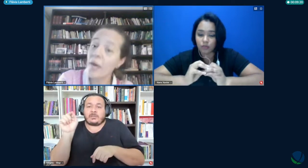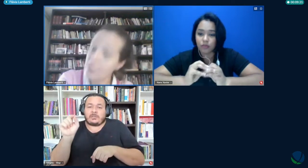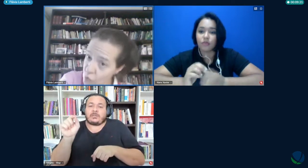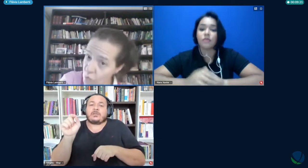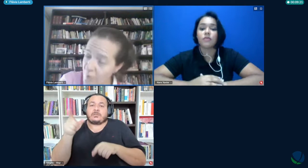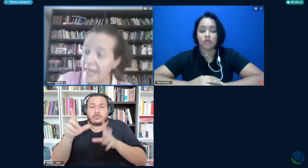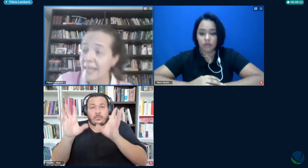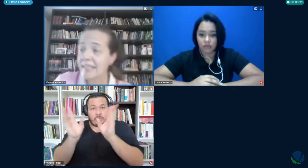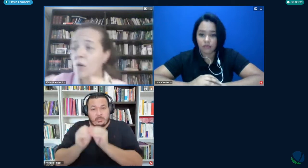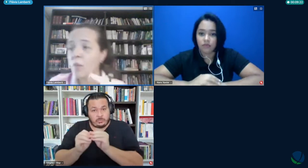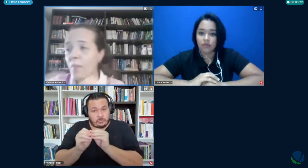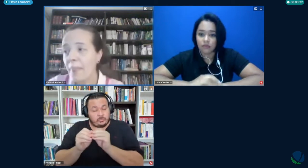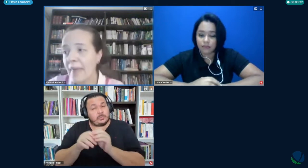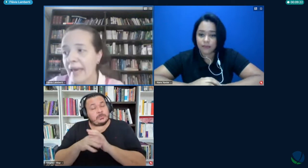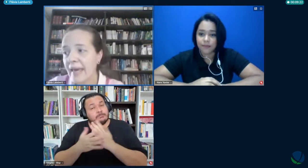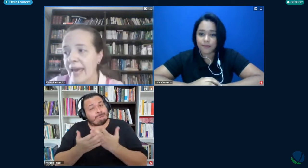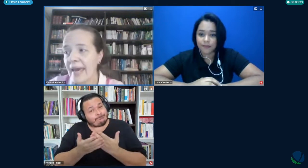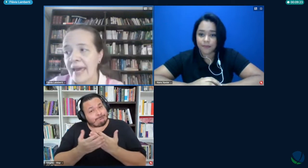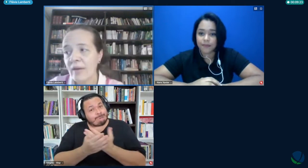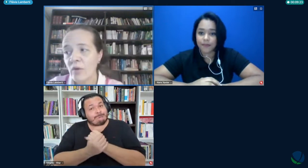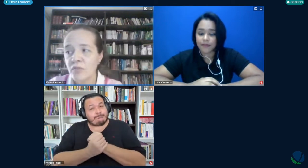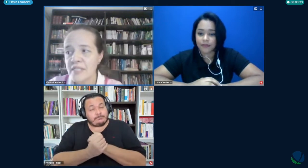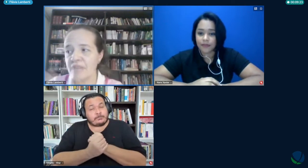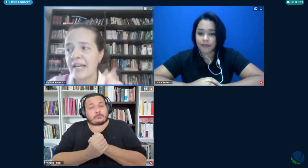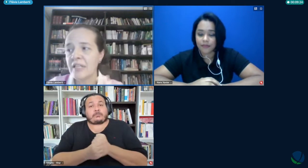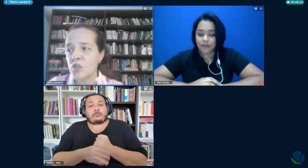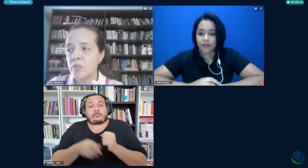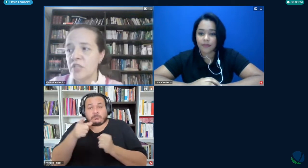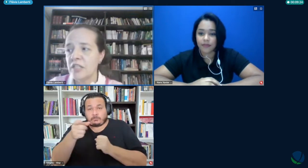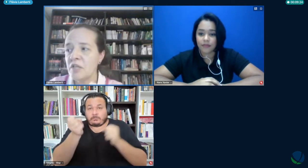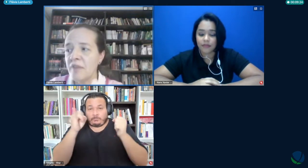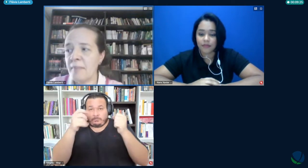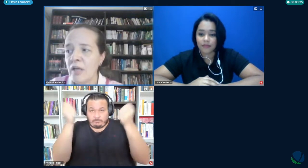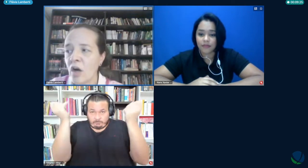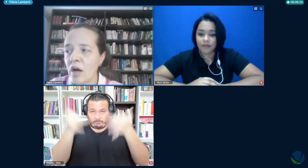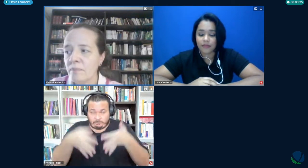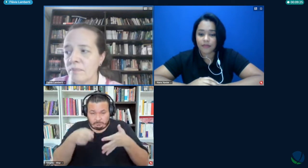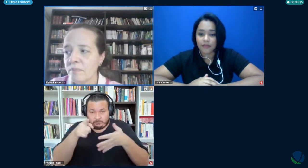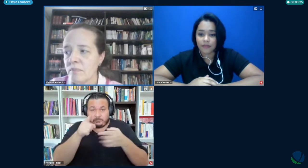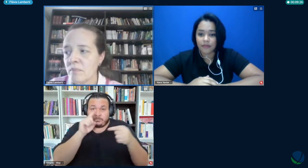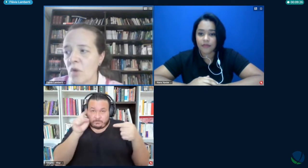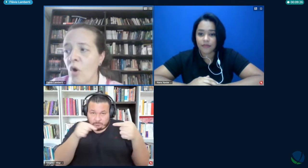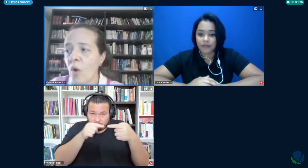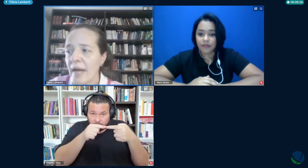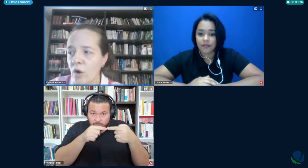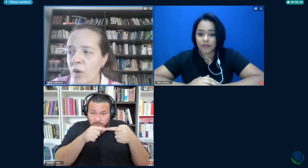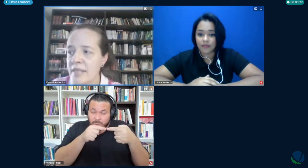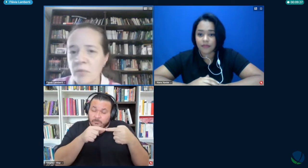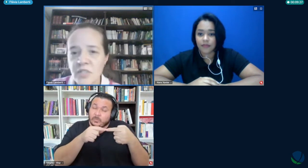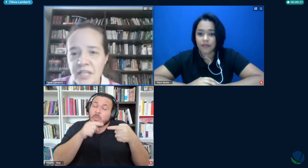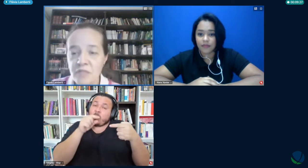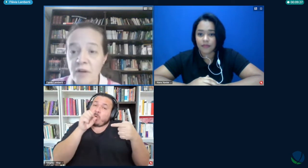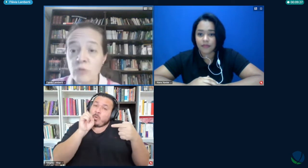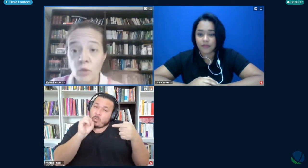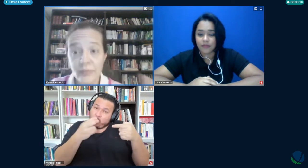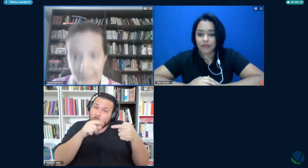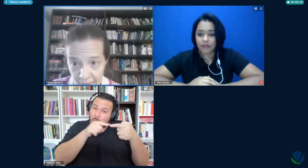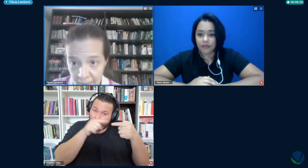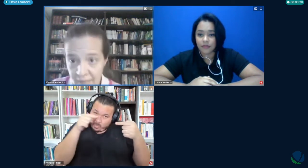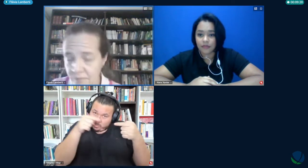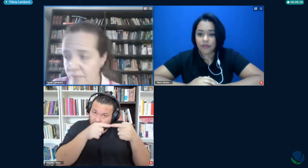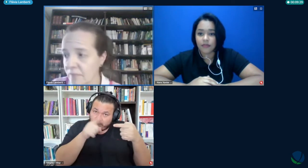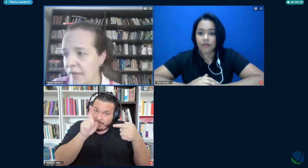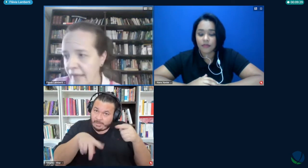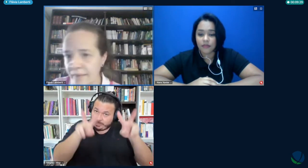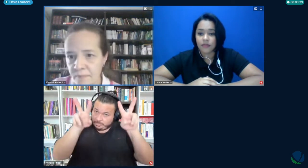do resumo. Então, quando você fala de objetivo, é melhor ou esse objetivo é o seu